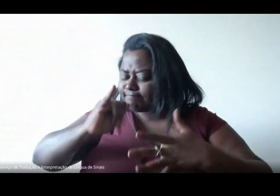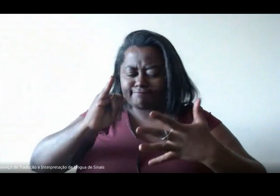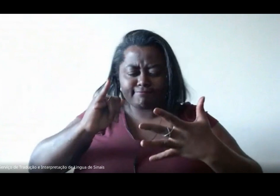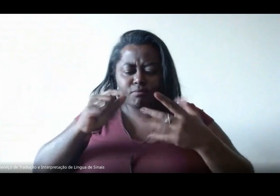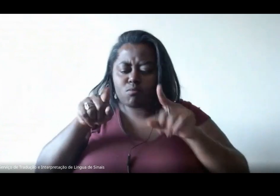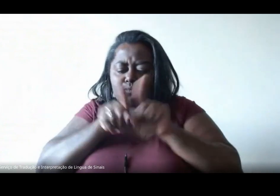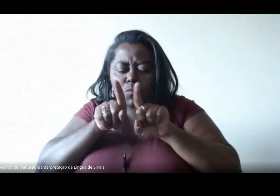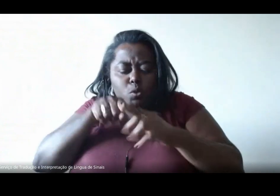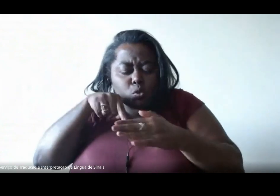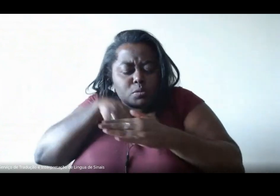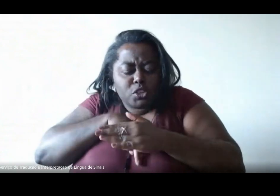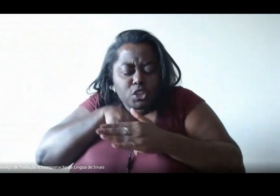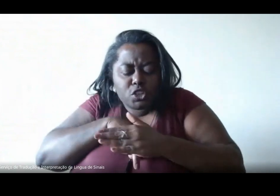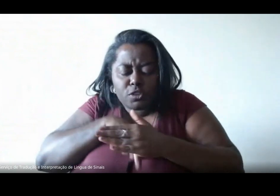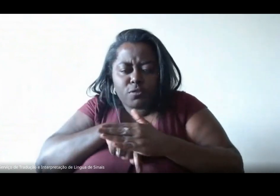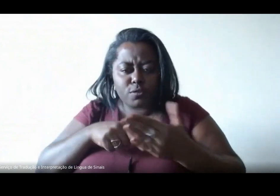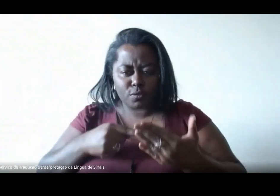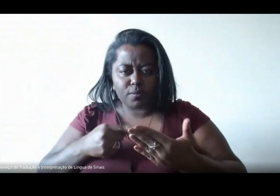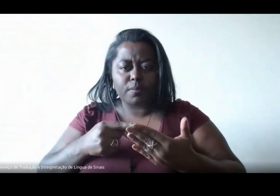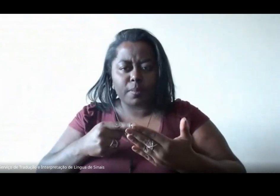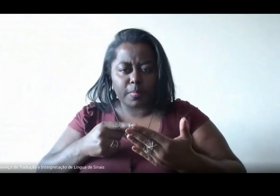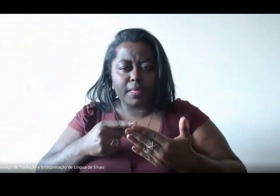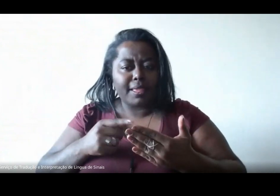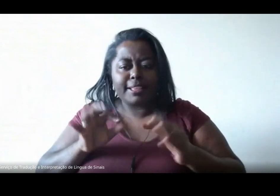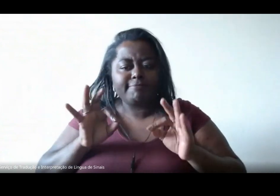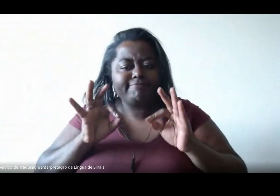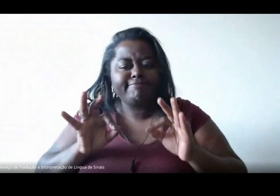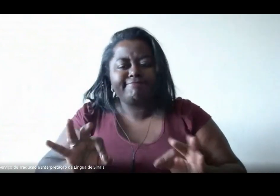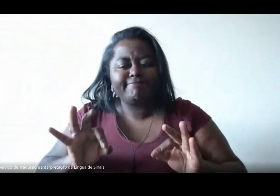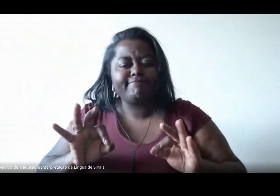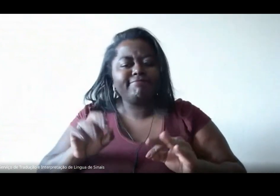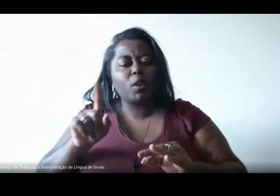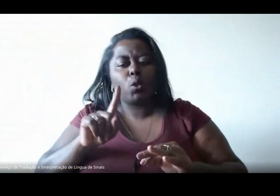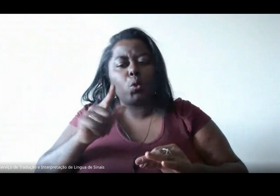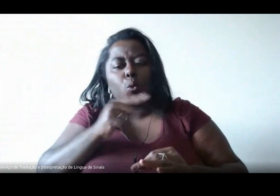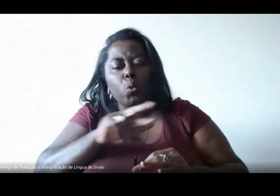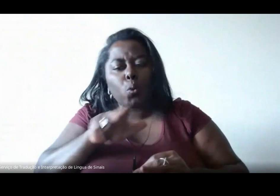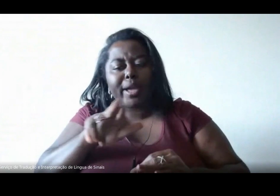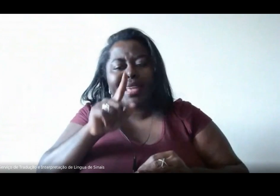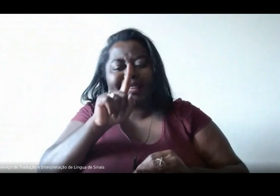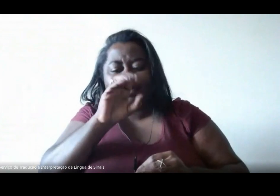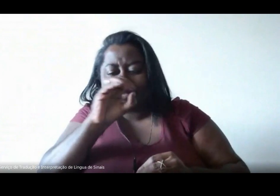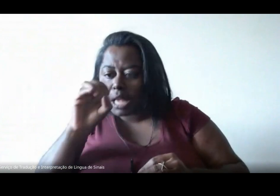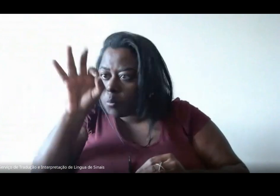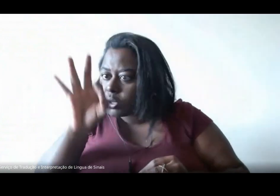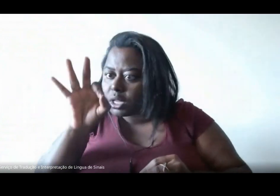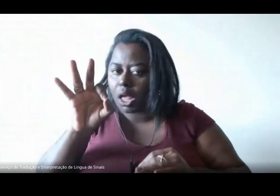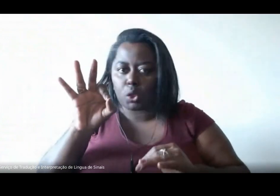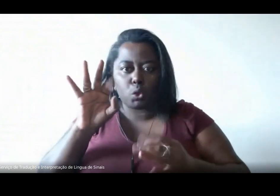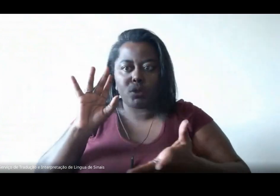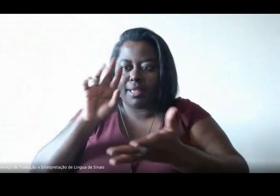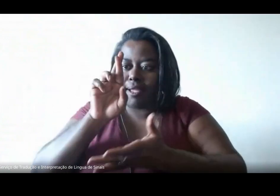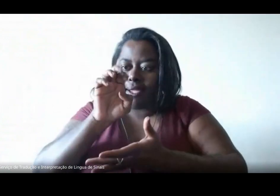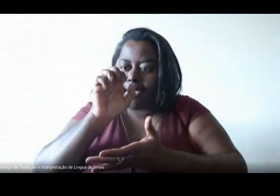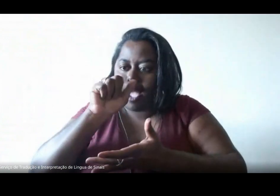são bem subjetivos, bem nossos, e que certamente não vão corresponder a 100% de